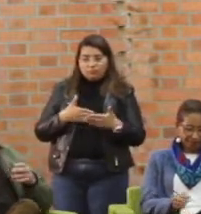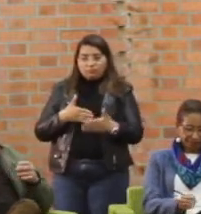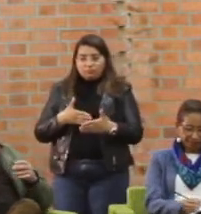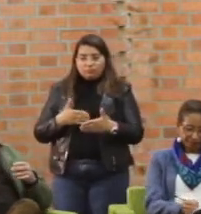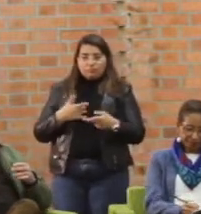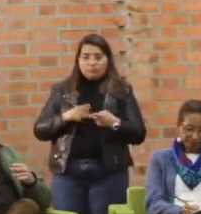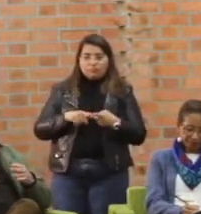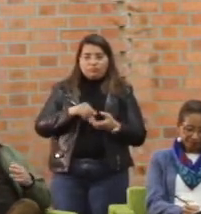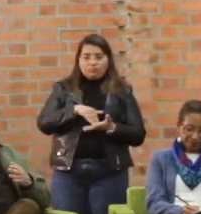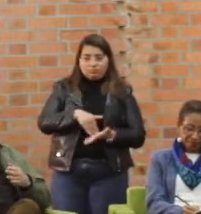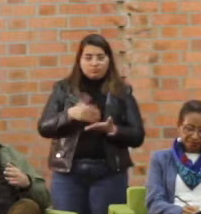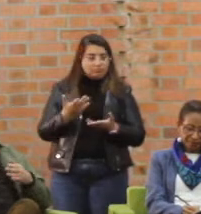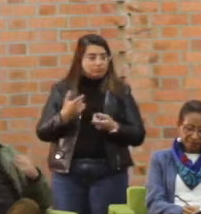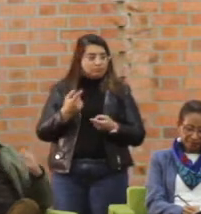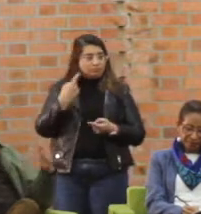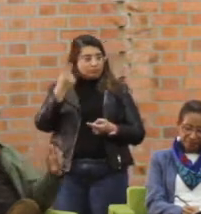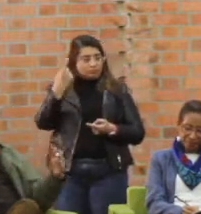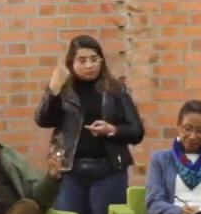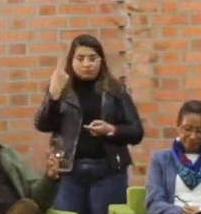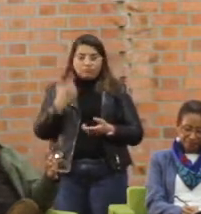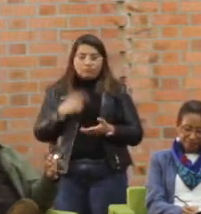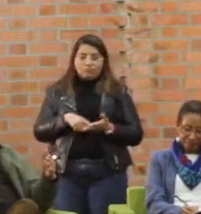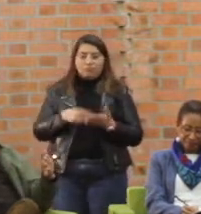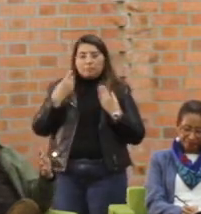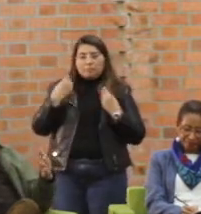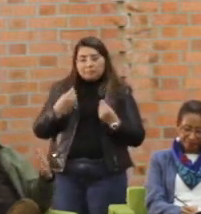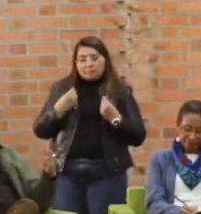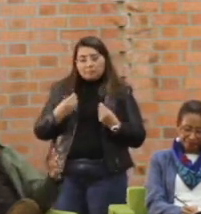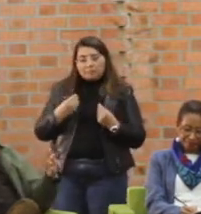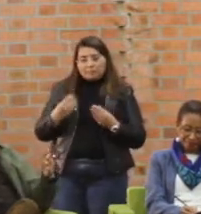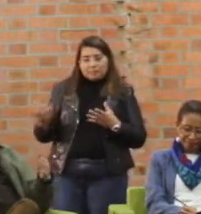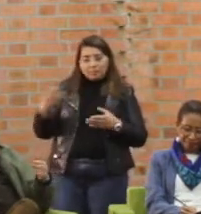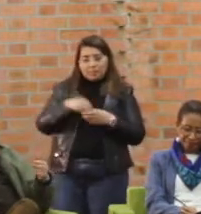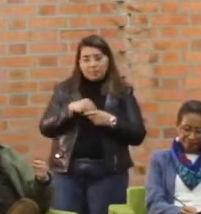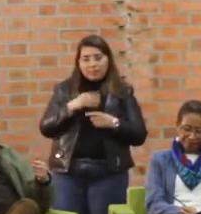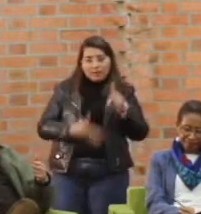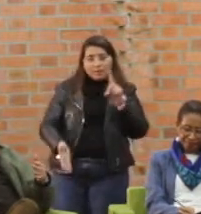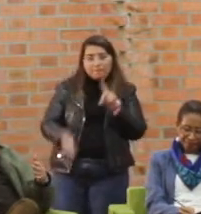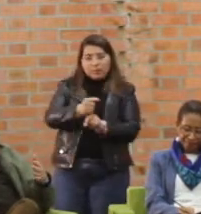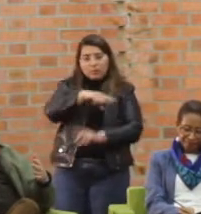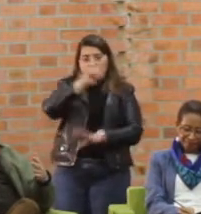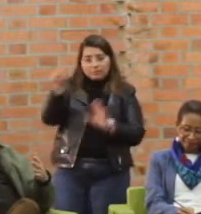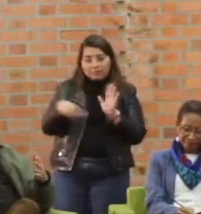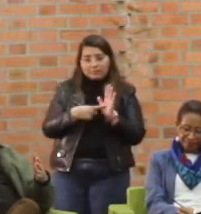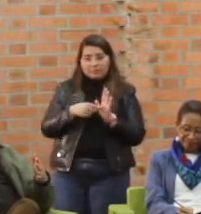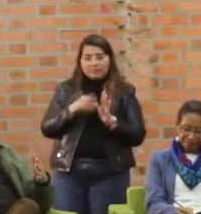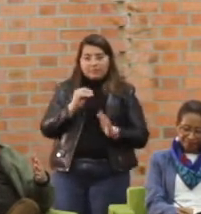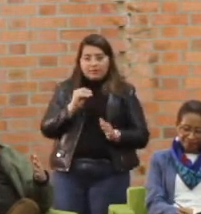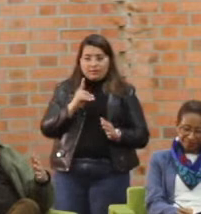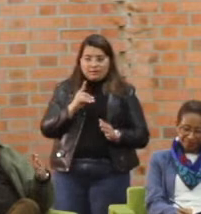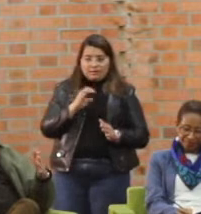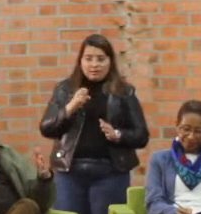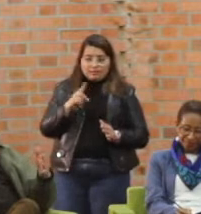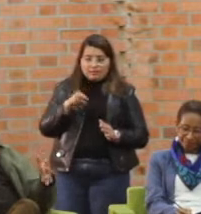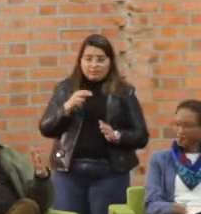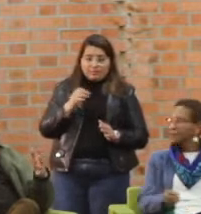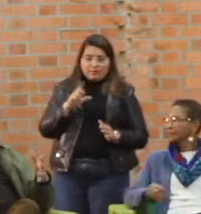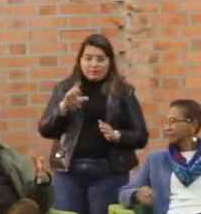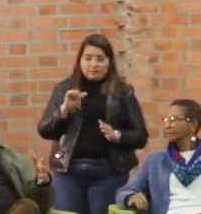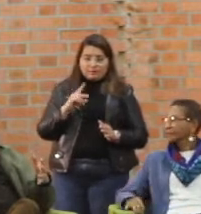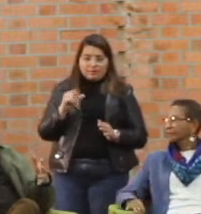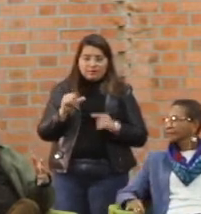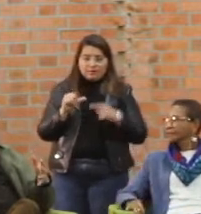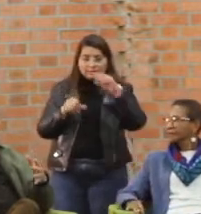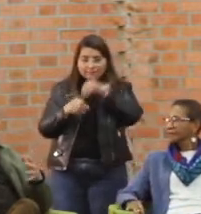política para lograr la despenalización del aborto hasta la semana 24